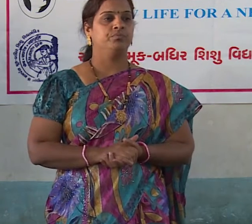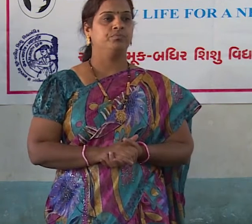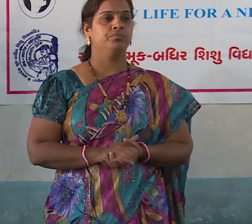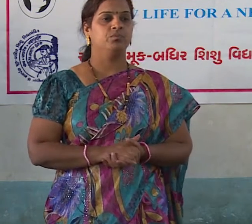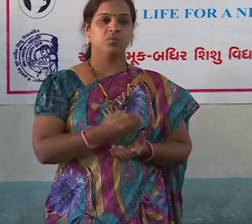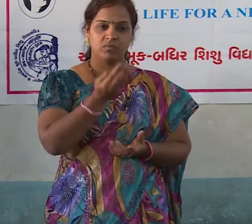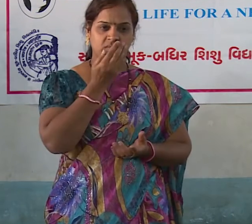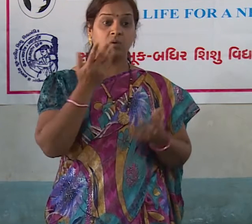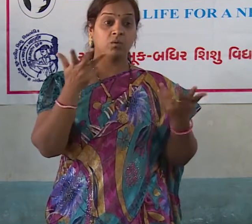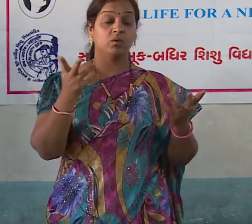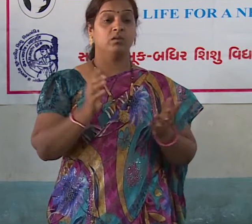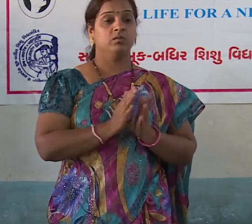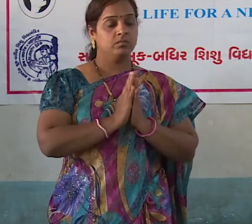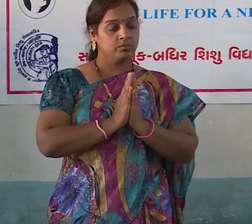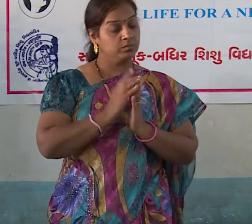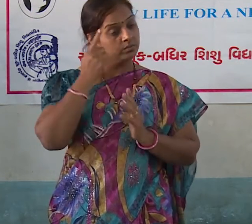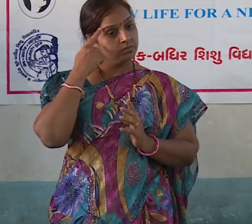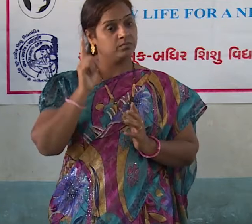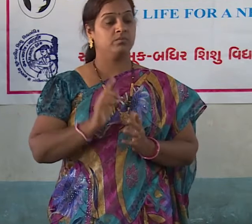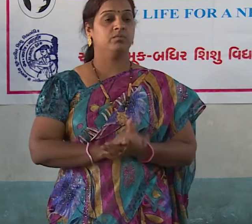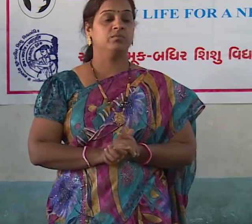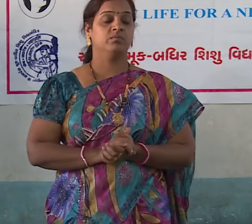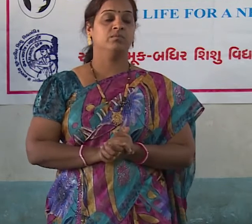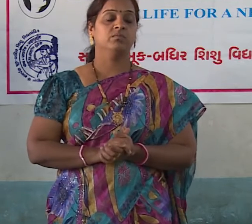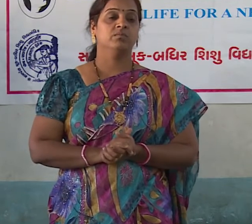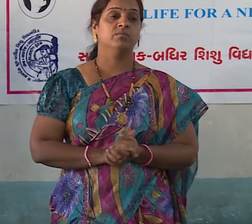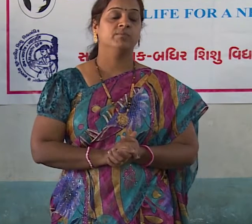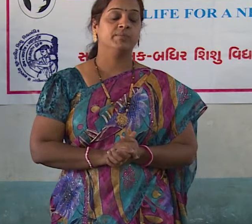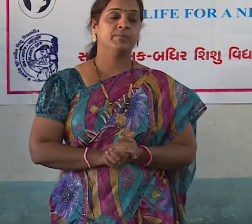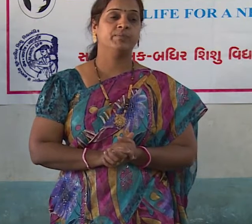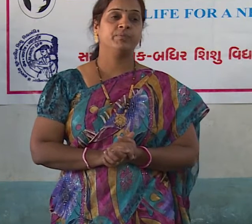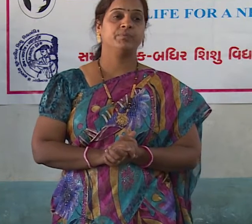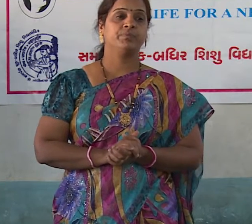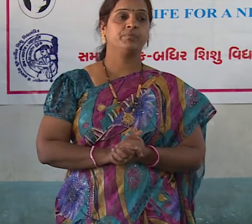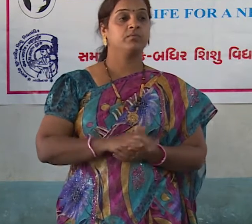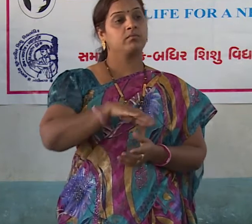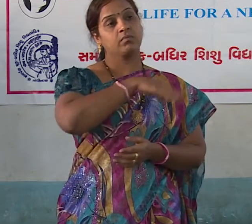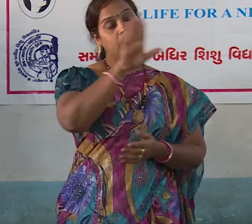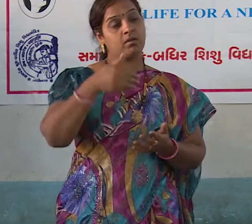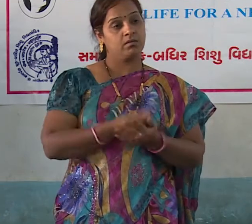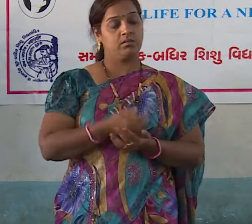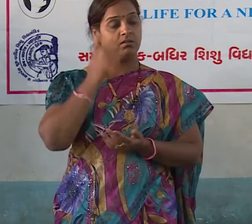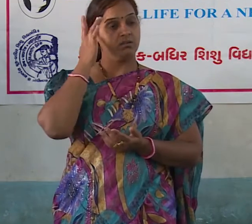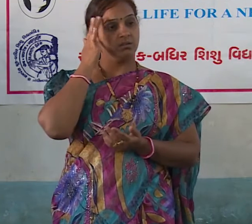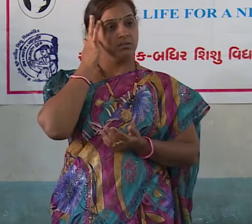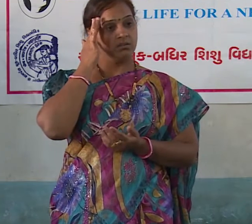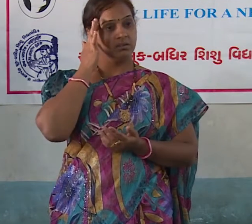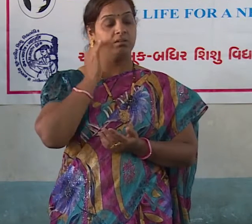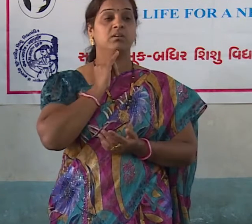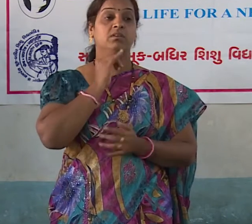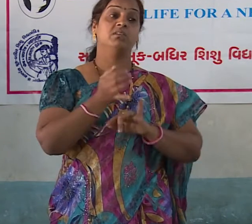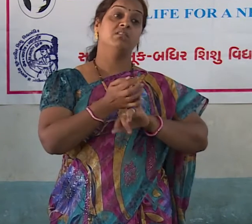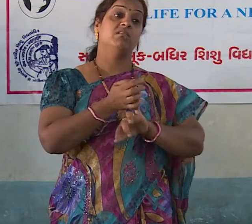वाले के पास, जो भी भगवान को याद करते हैं, परमात्मा को याद करते हैं, सबके मन का एक ही प्रश्न